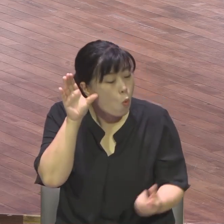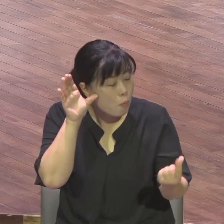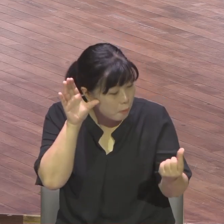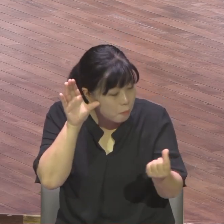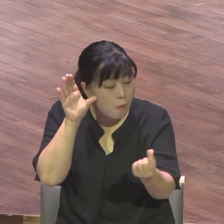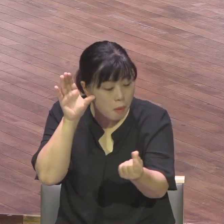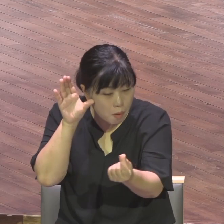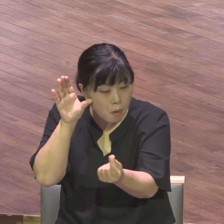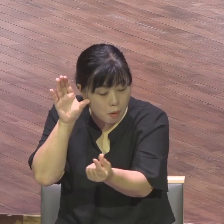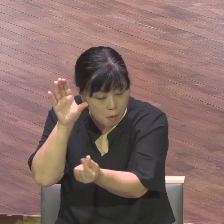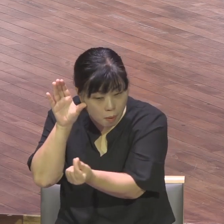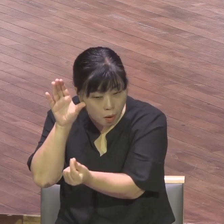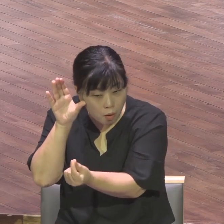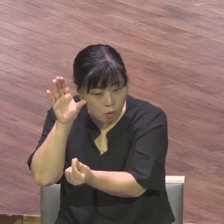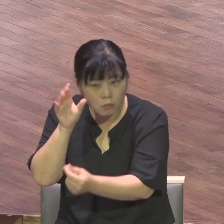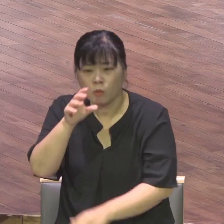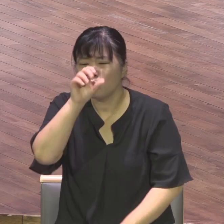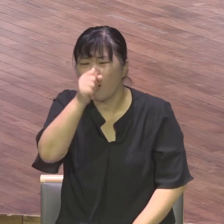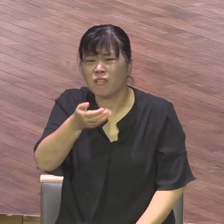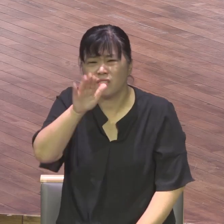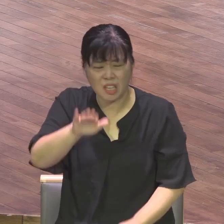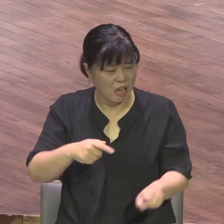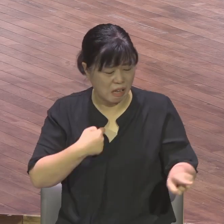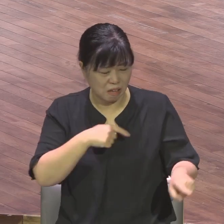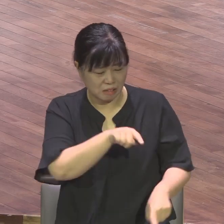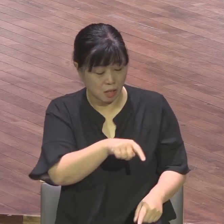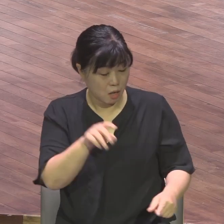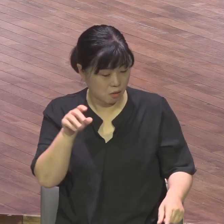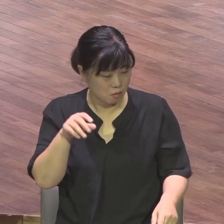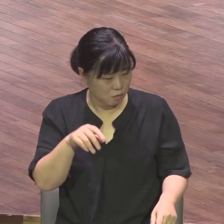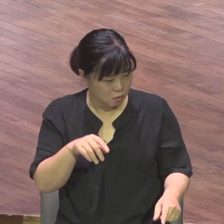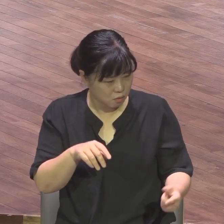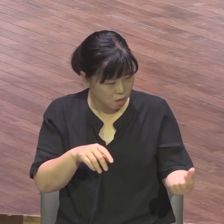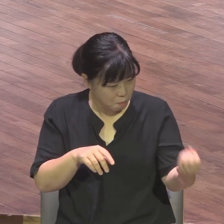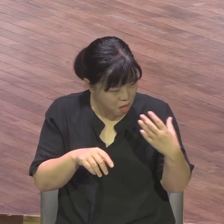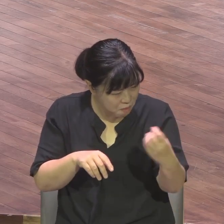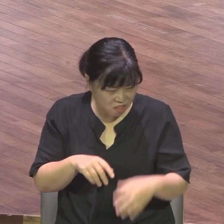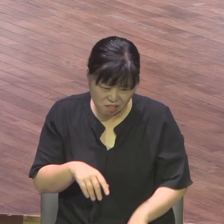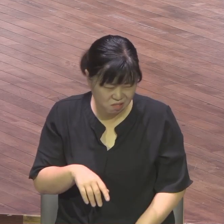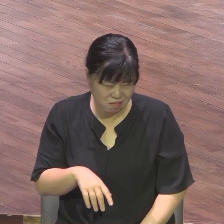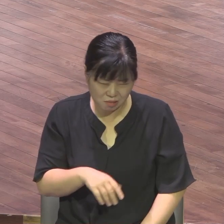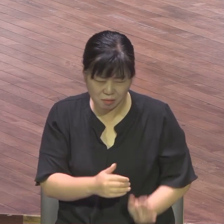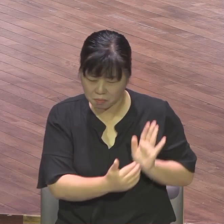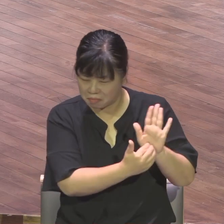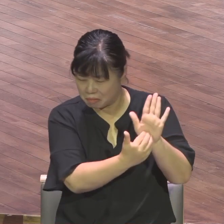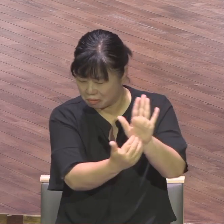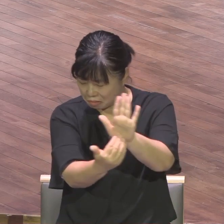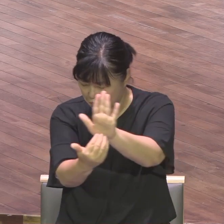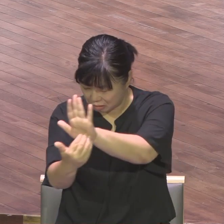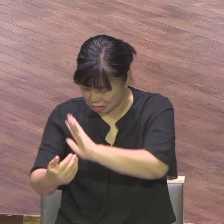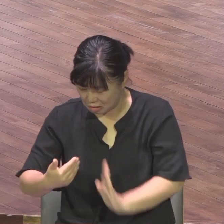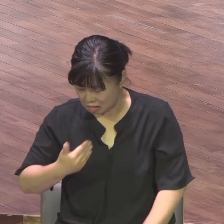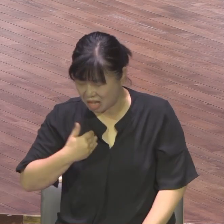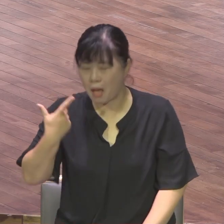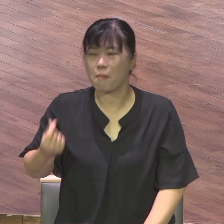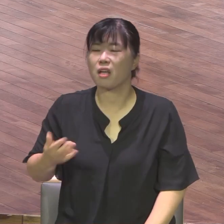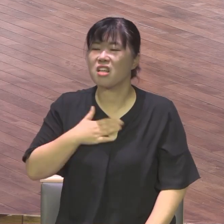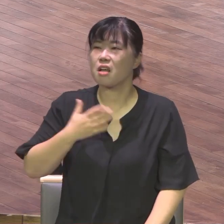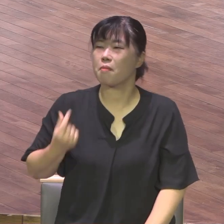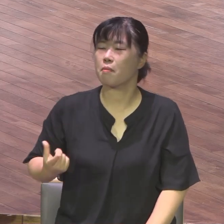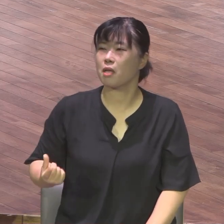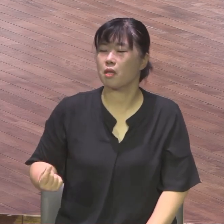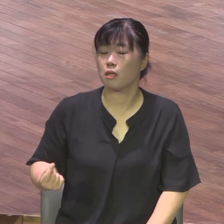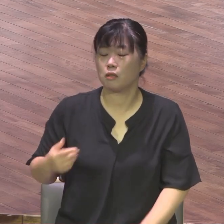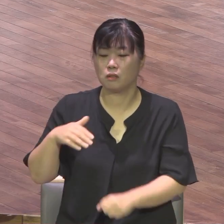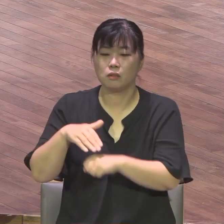내 생각 맞고 님 생각 틀렸습니까? 그러니까 실패하는 거 0.2%. 제가 이렇게 살면서 보면요. 저 사람